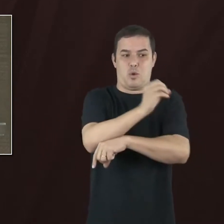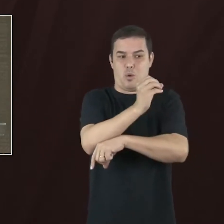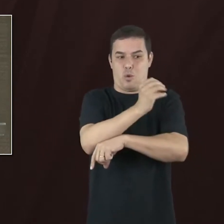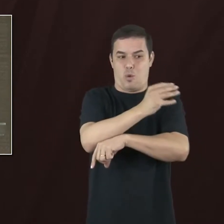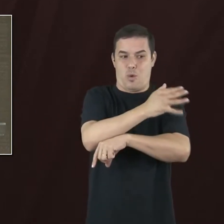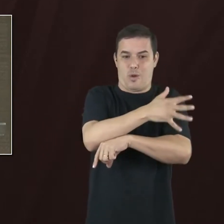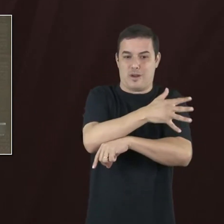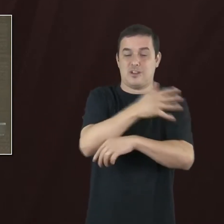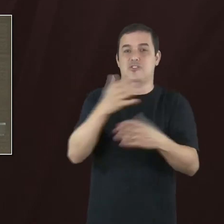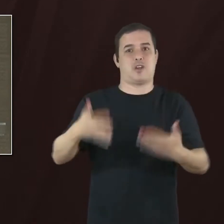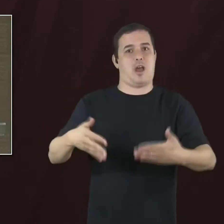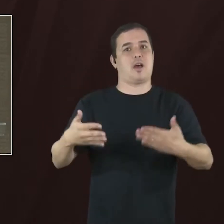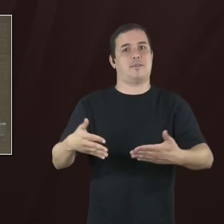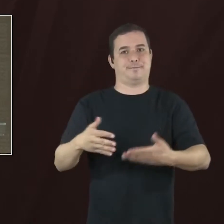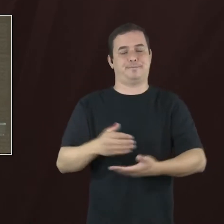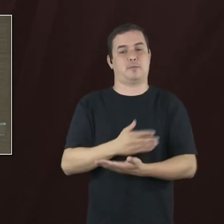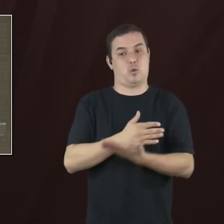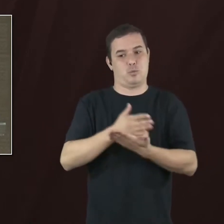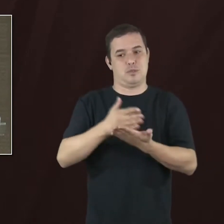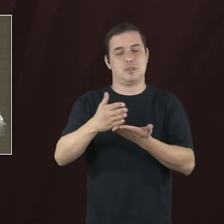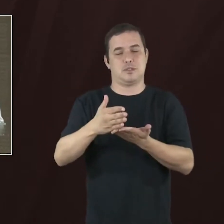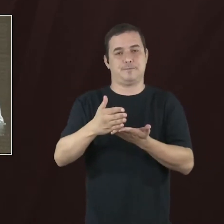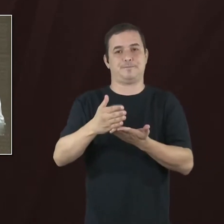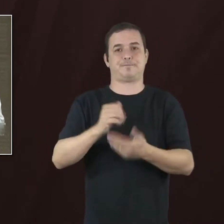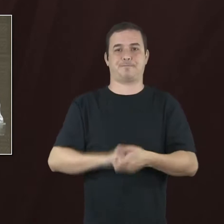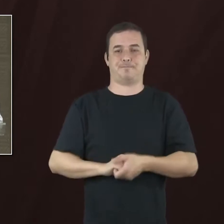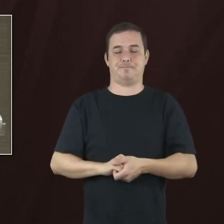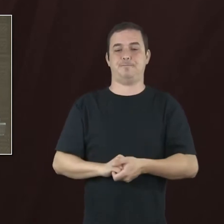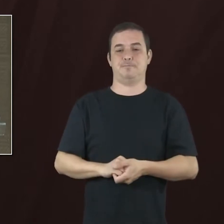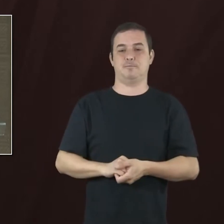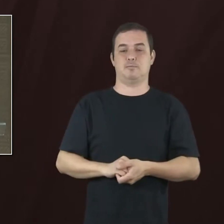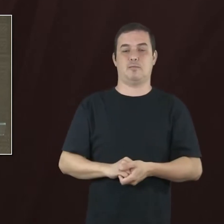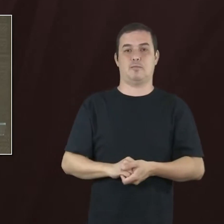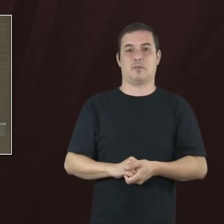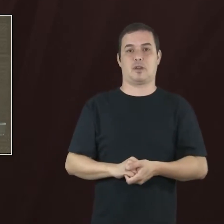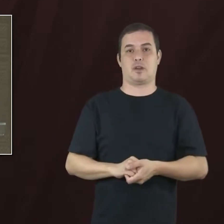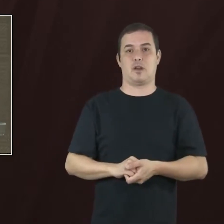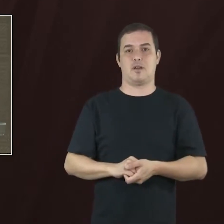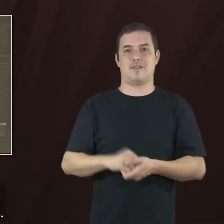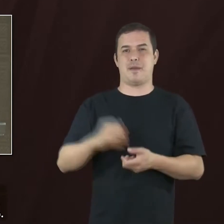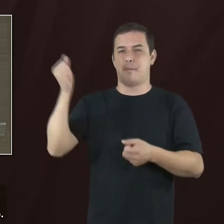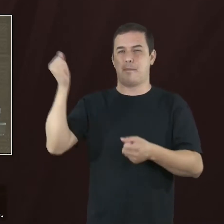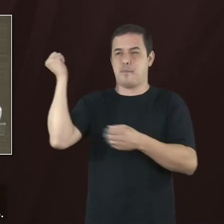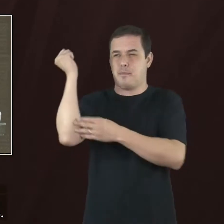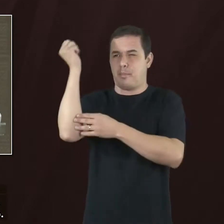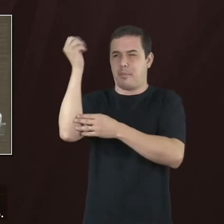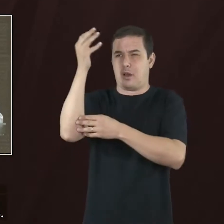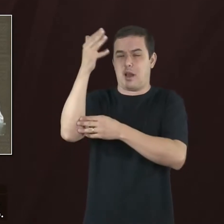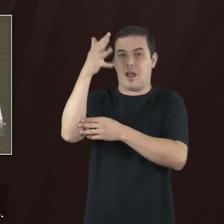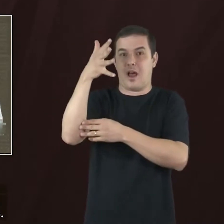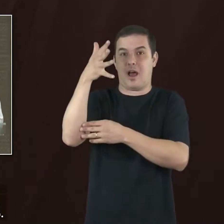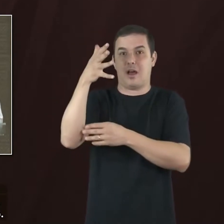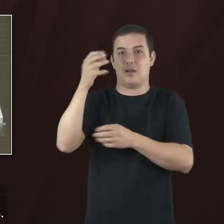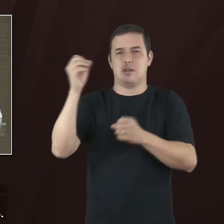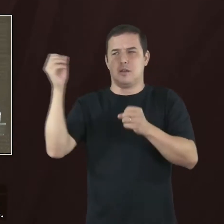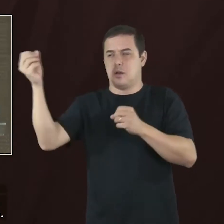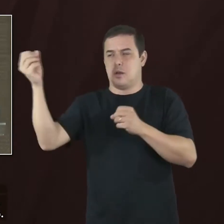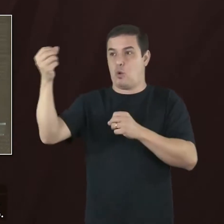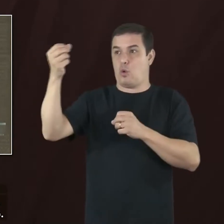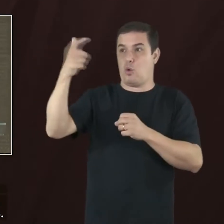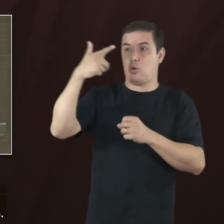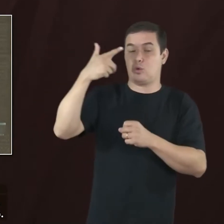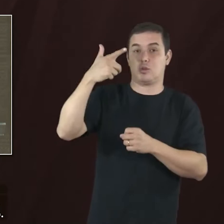está chegando. E quando chega a aurora, ela vai brilhar mais e mais